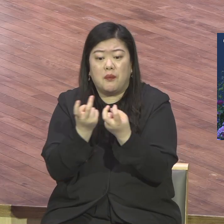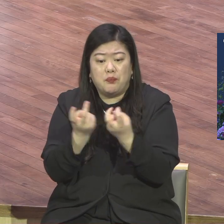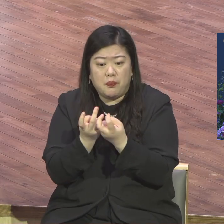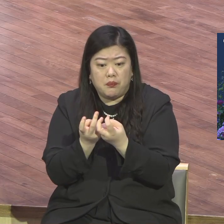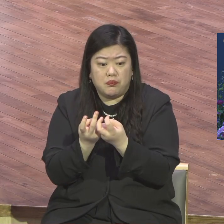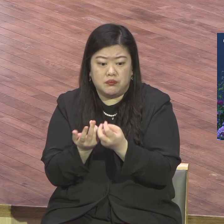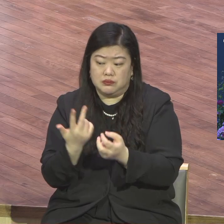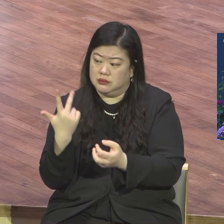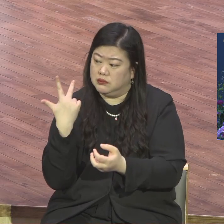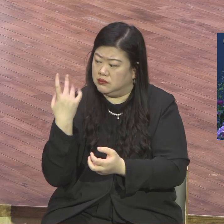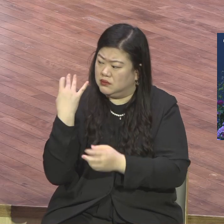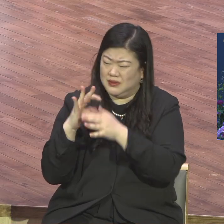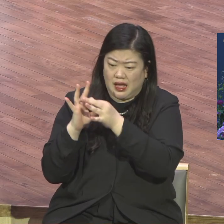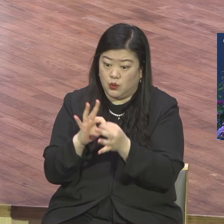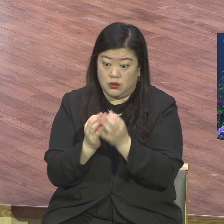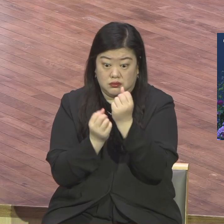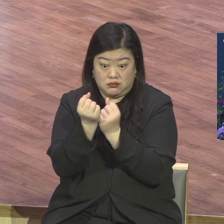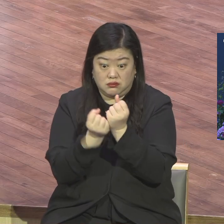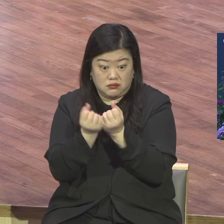다 말씀드렸습니다.